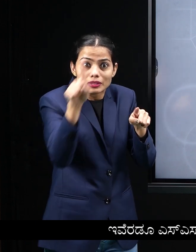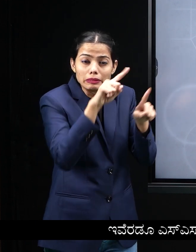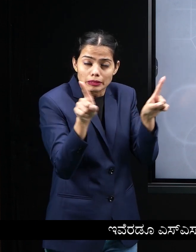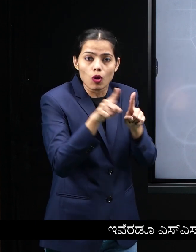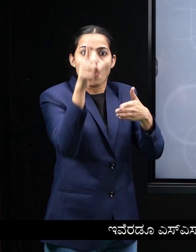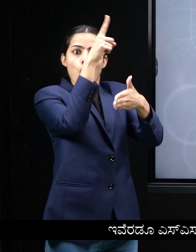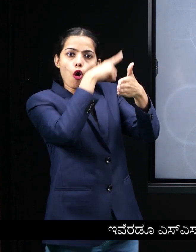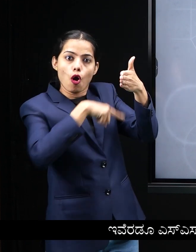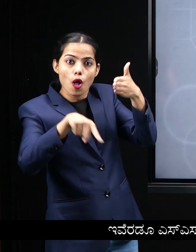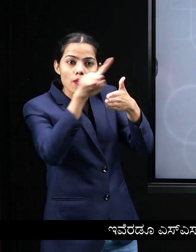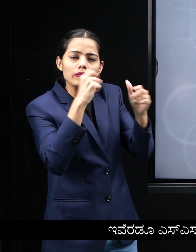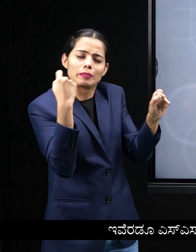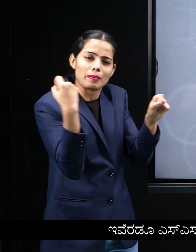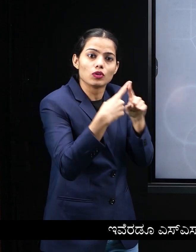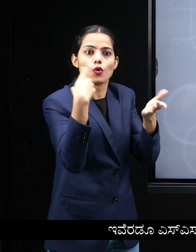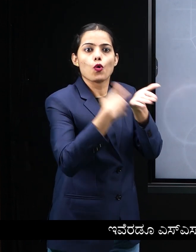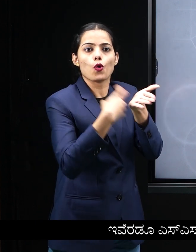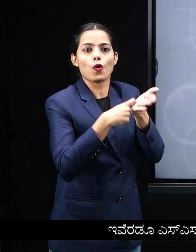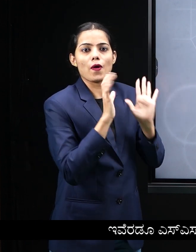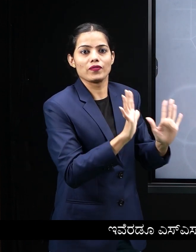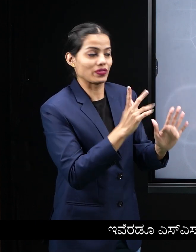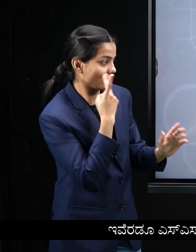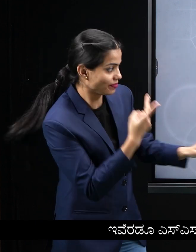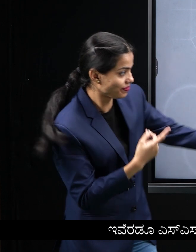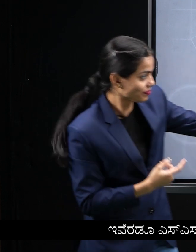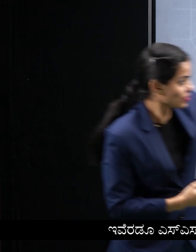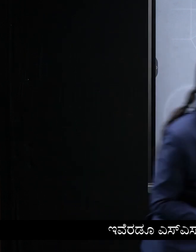ಸೈಡ್ ಸರ್ವಸಮಾನ ನಿಯಮದಿಂದ ಸರ್ವಸಮಾನವಾಗಿವೆ.